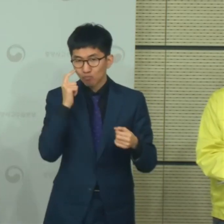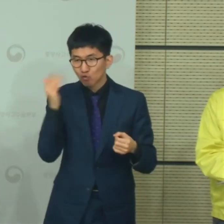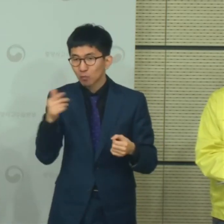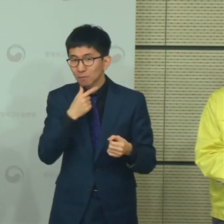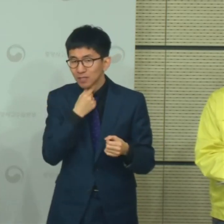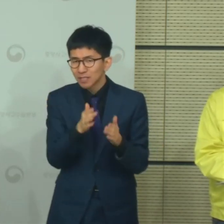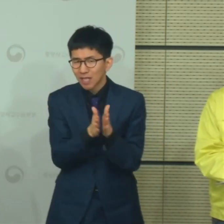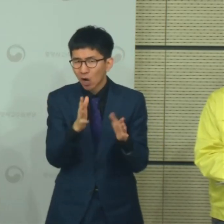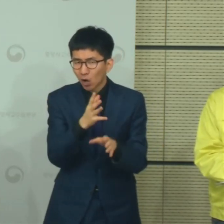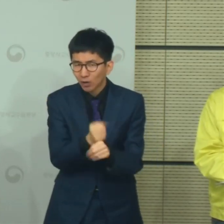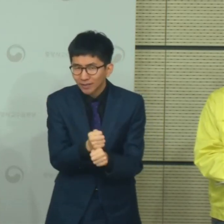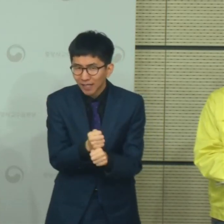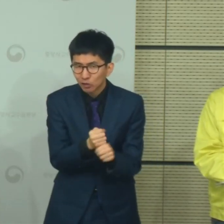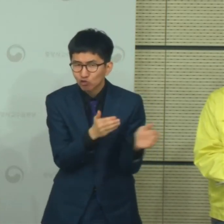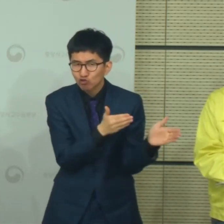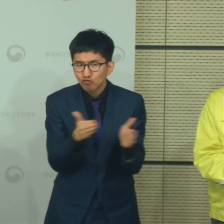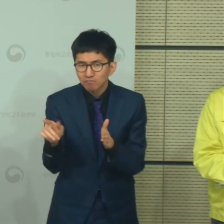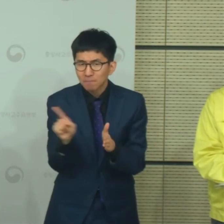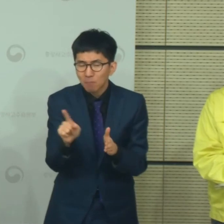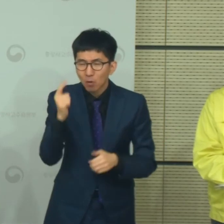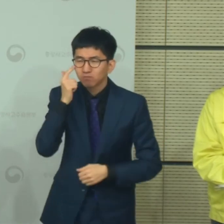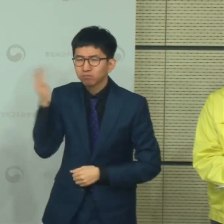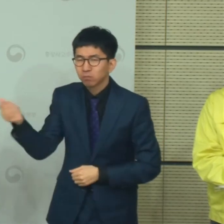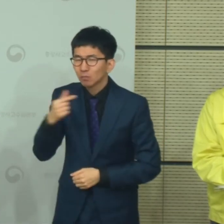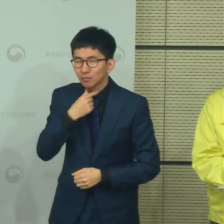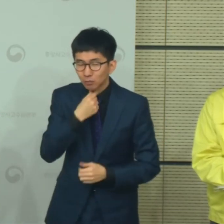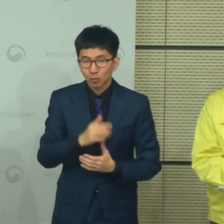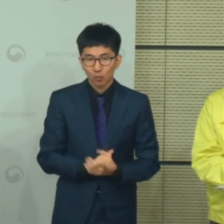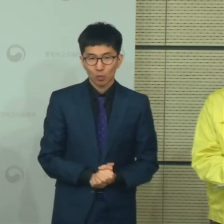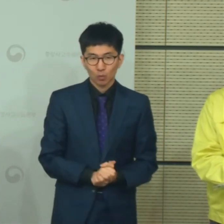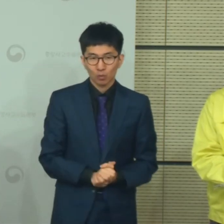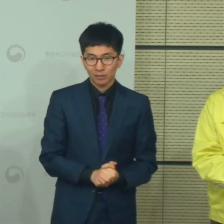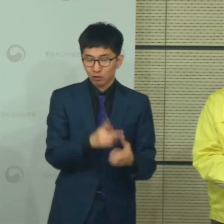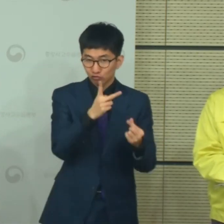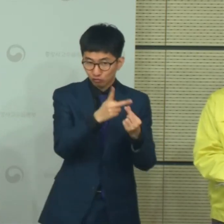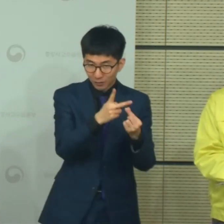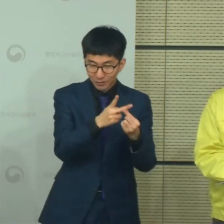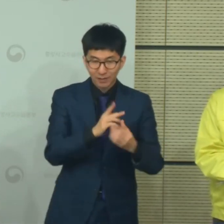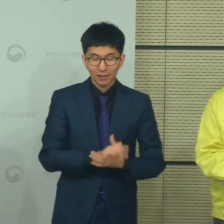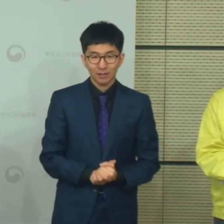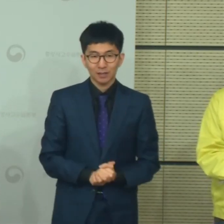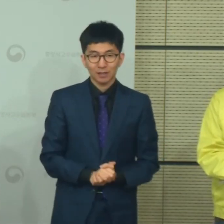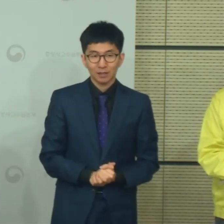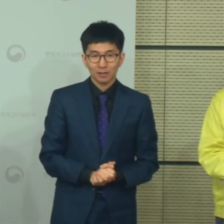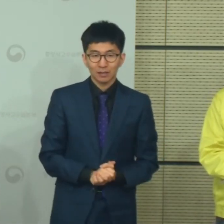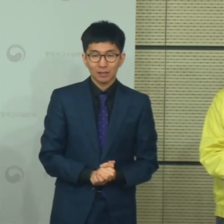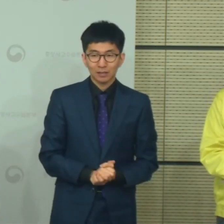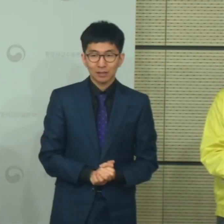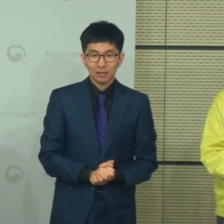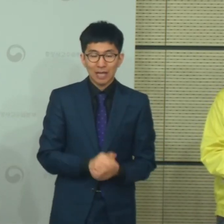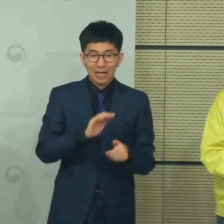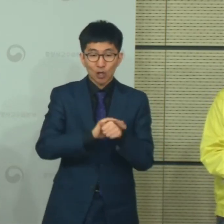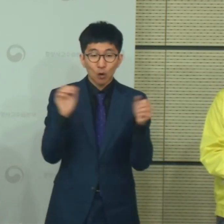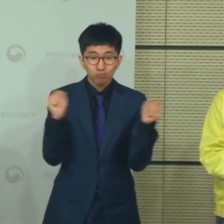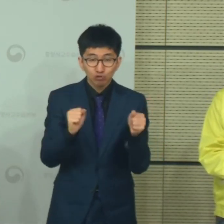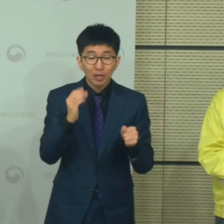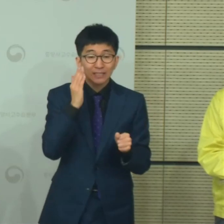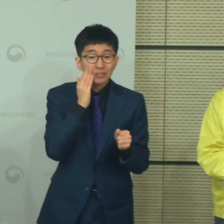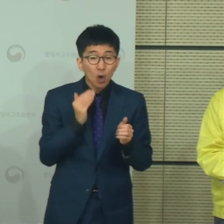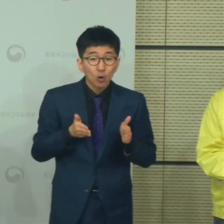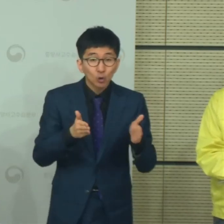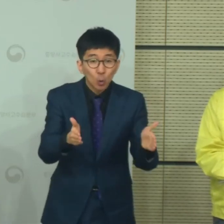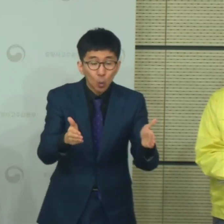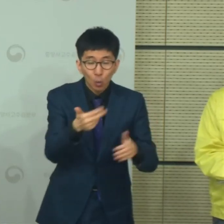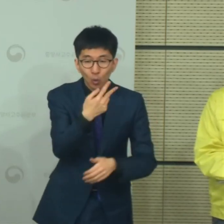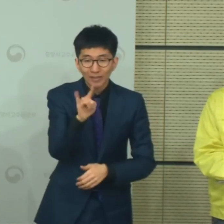예정이고 현재 준비 상황, 이행 과정이 어떤지 궁금하고요. 두 번째는 아까도 나왔는데 이제 청도 대남병원 관련해서